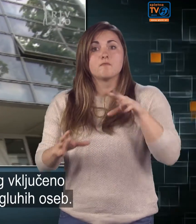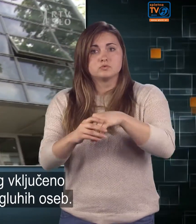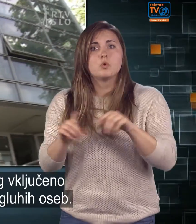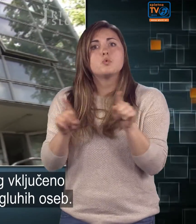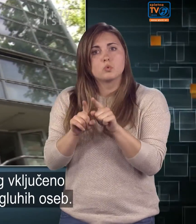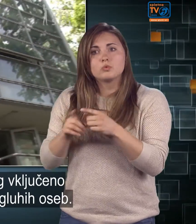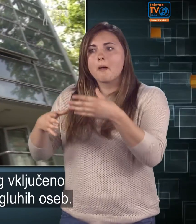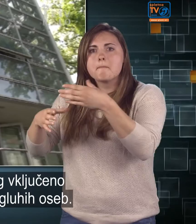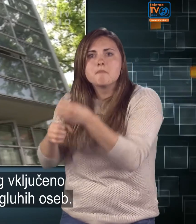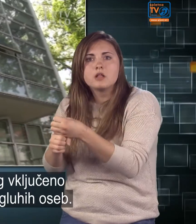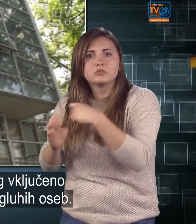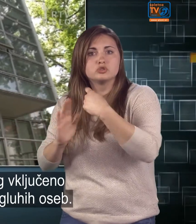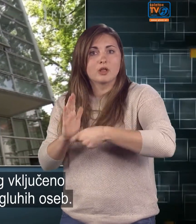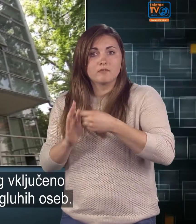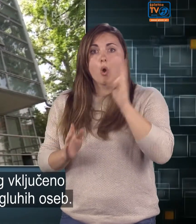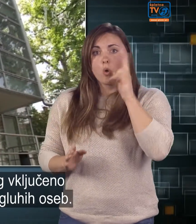oseb.